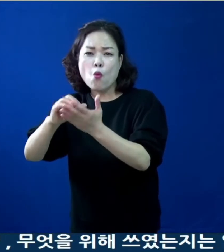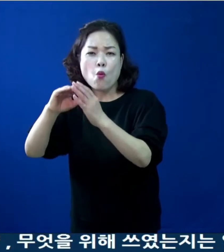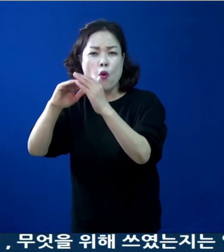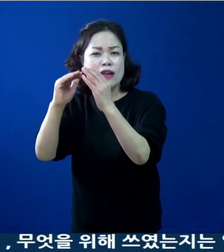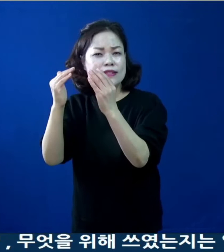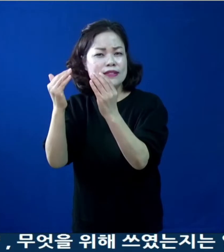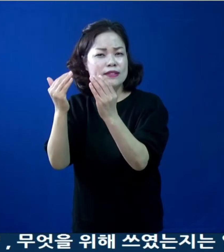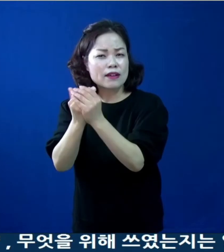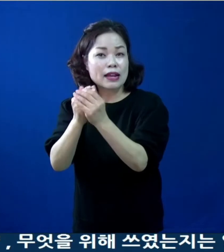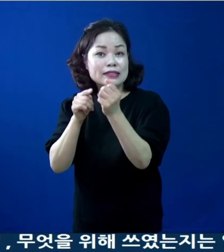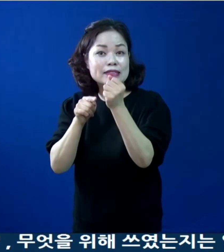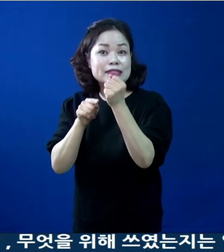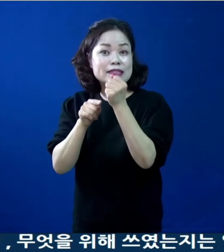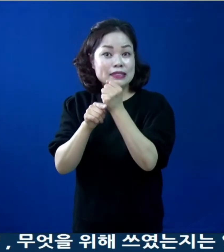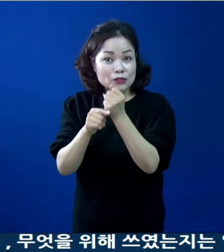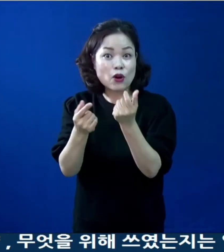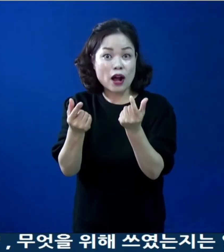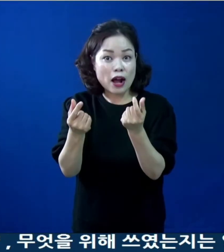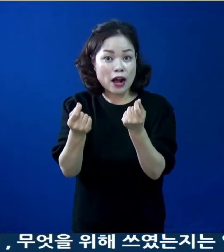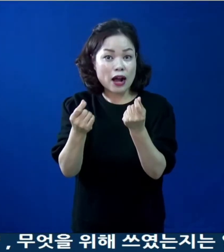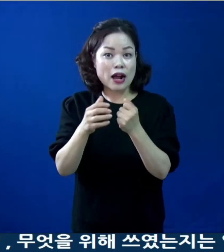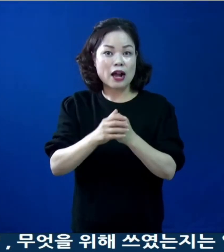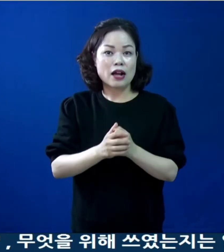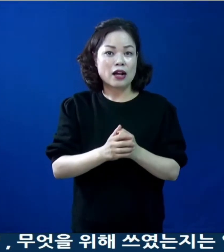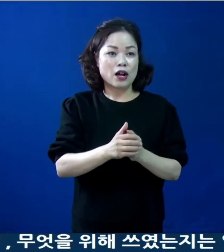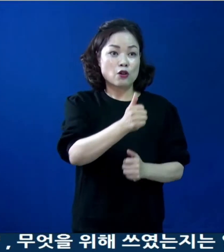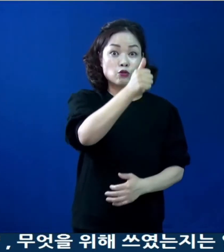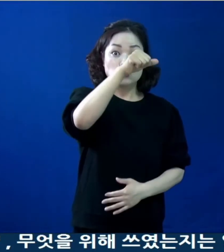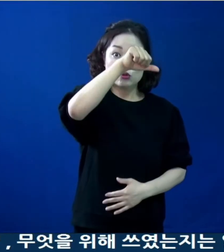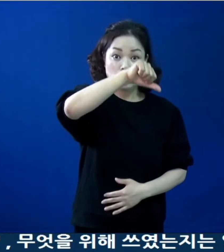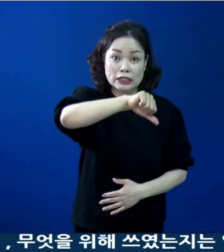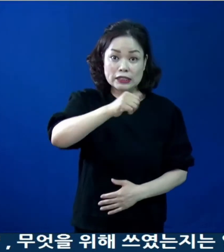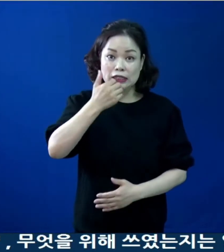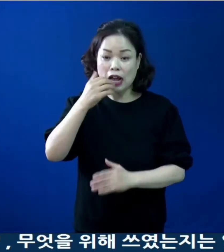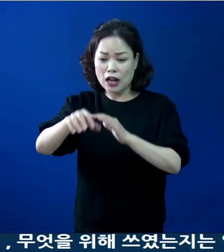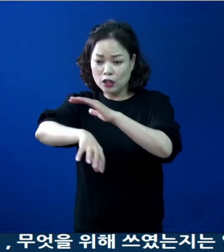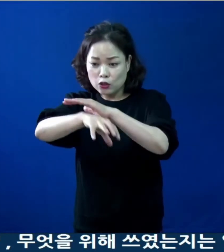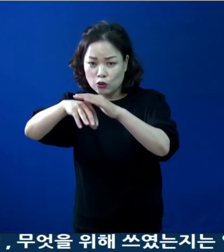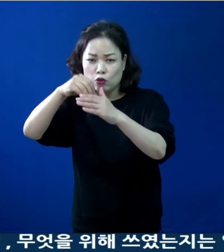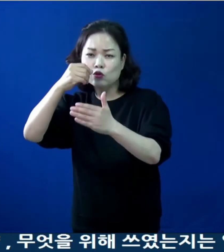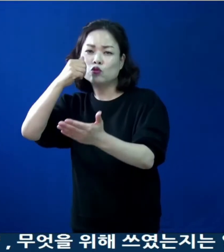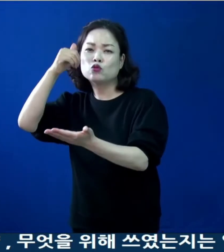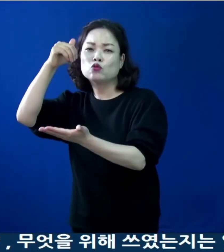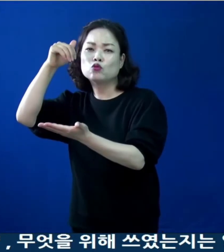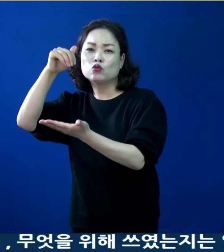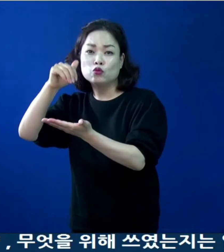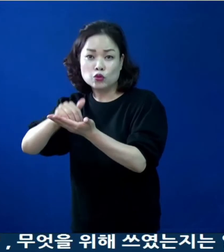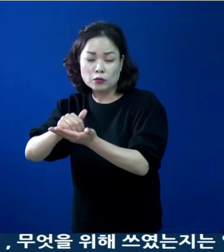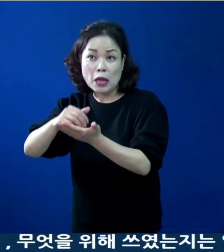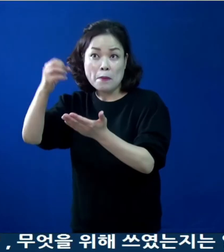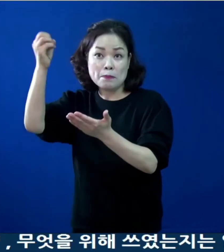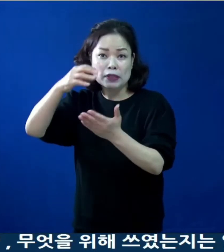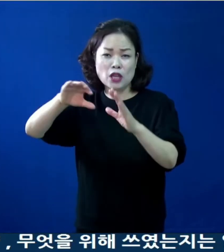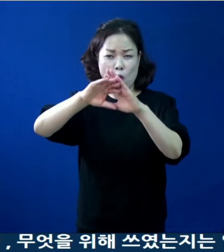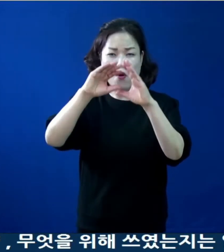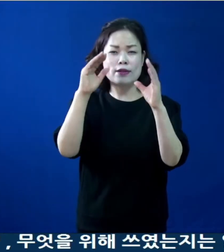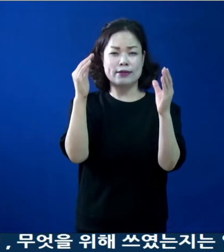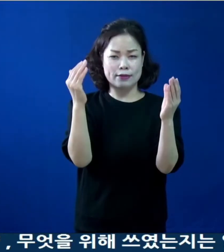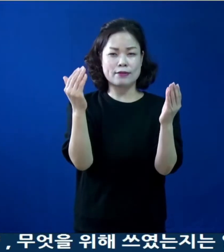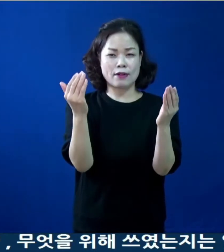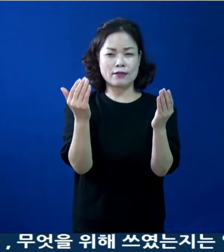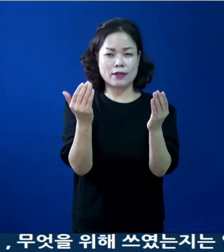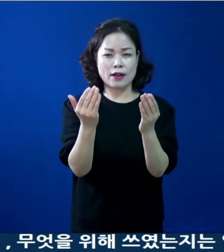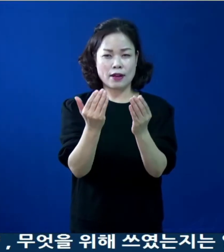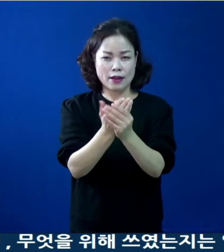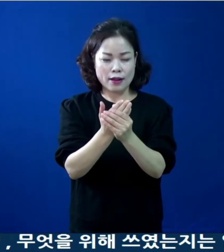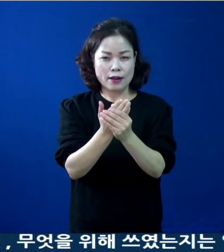완전하다라는 뜻과 관련된 단어입니다. 우림과 둠밈을 어휘적으로만 보면 빛의 완전함 뭐 이런 것을